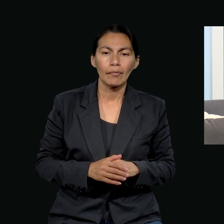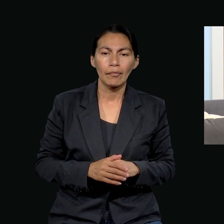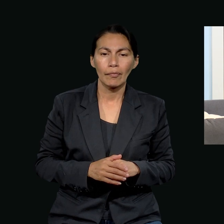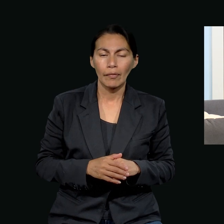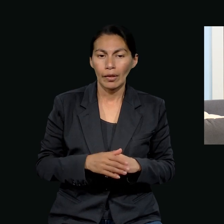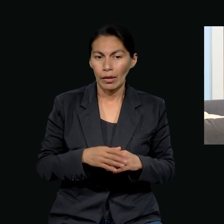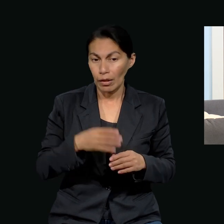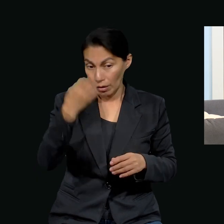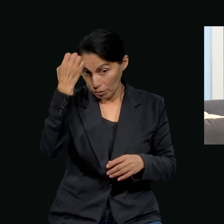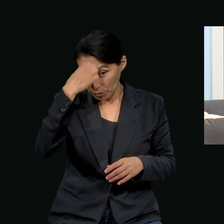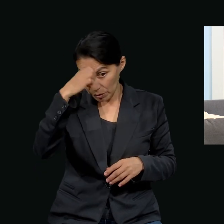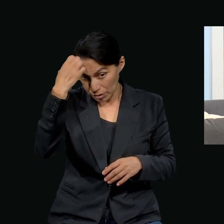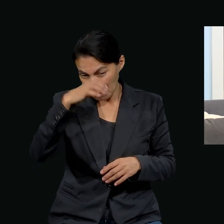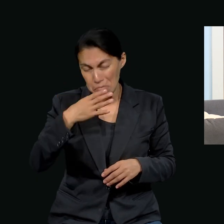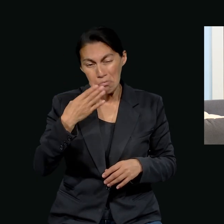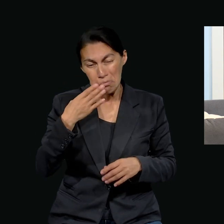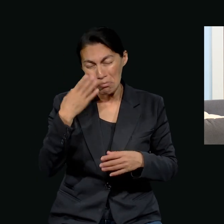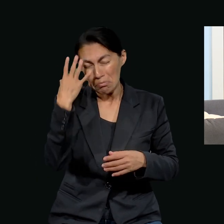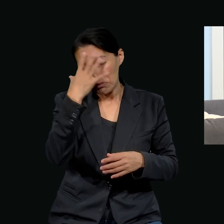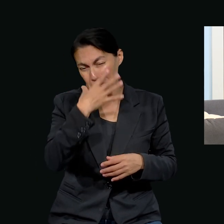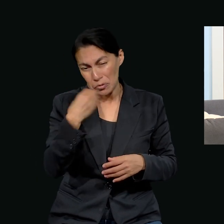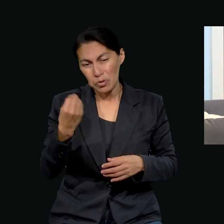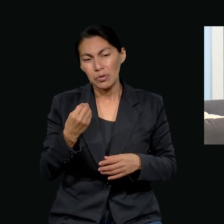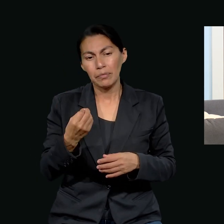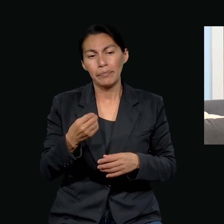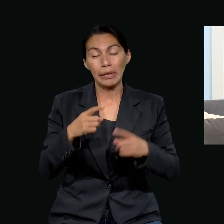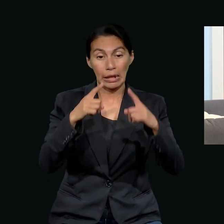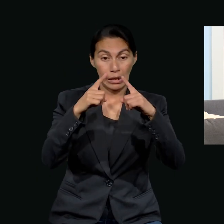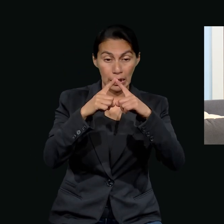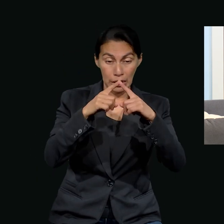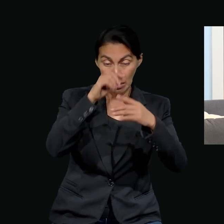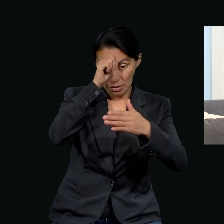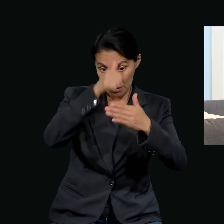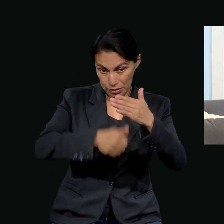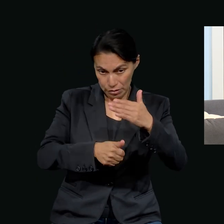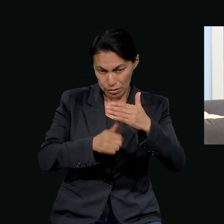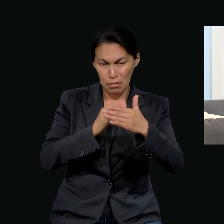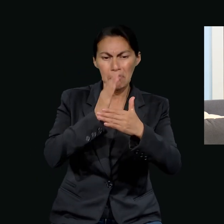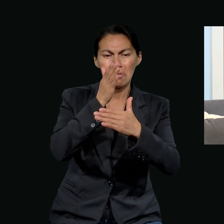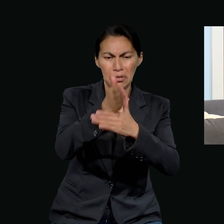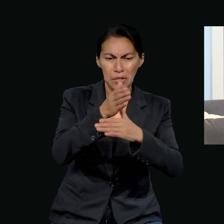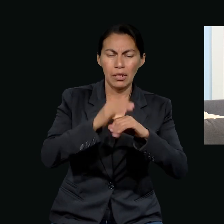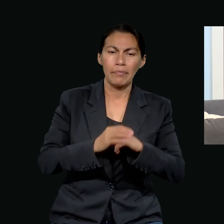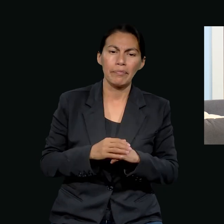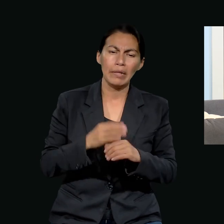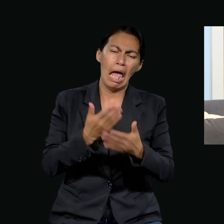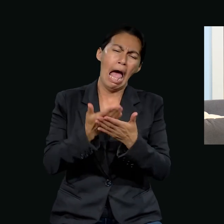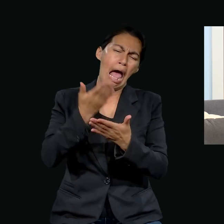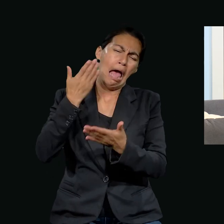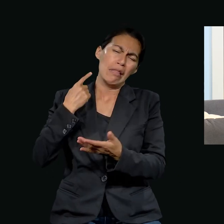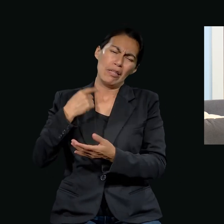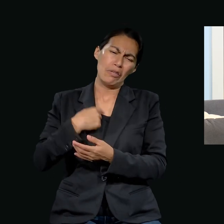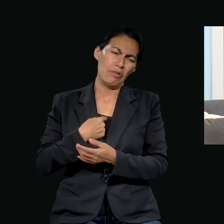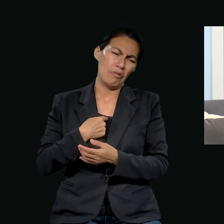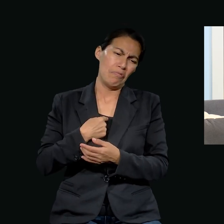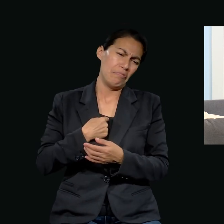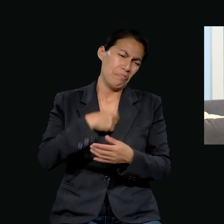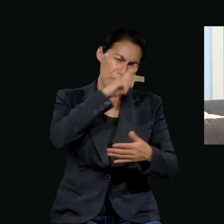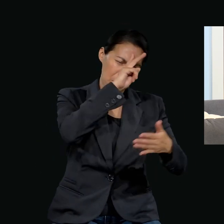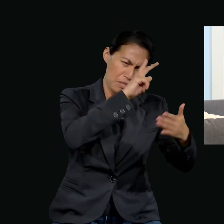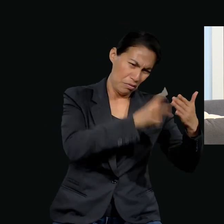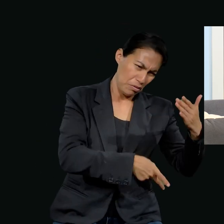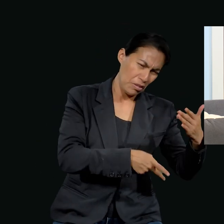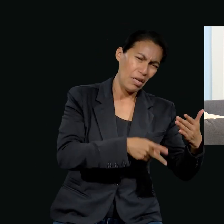experiencia interesante. Empecé a visitar la iglesia adventista también. Porque yo visitaba a la adventista, visitaba a